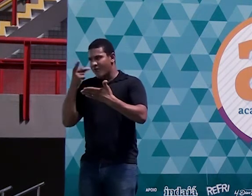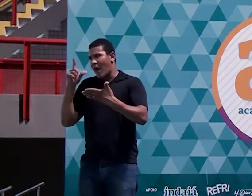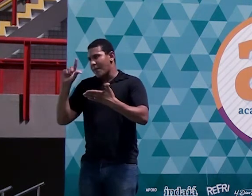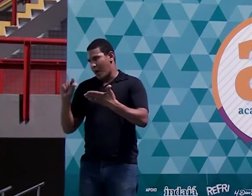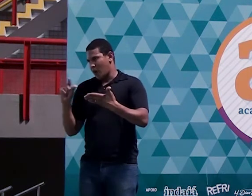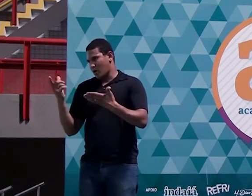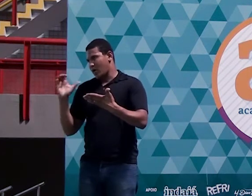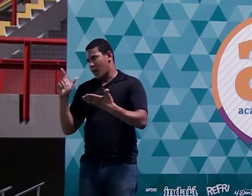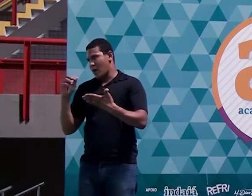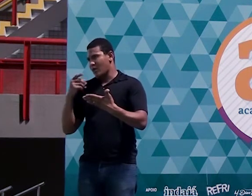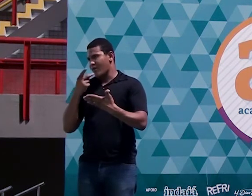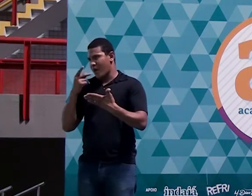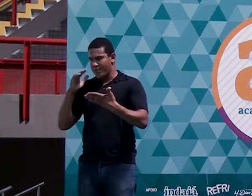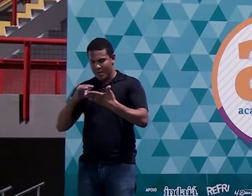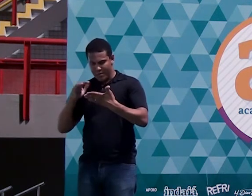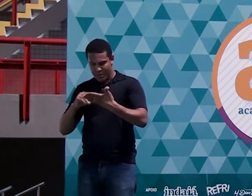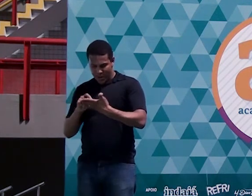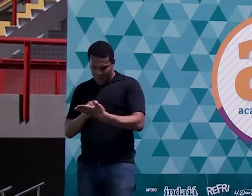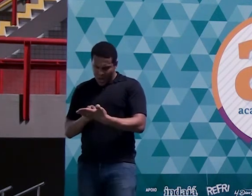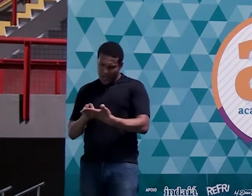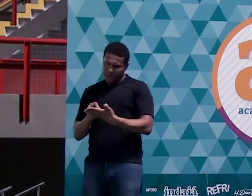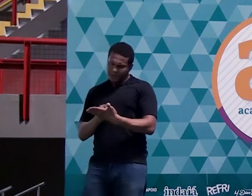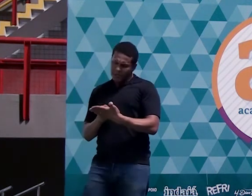você que lê assim.